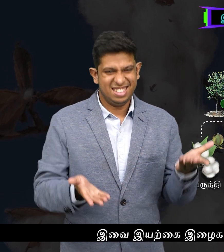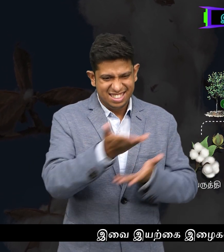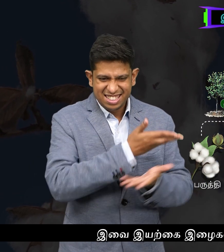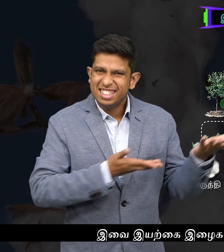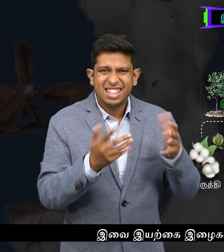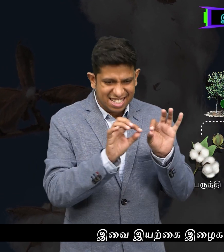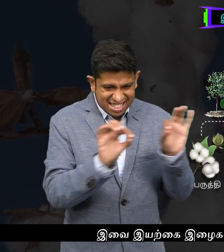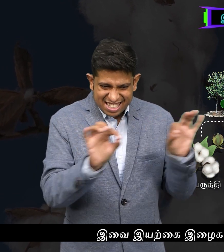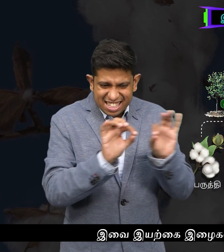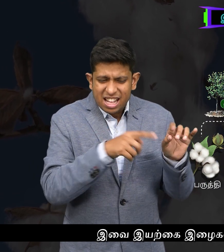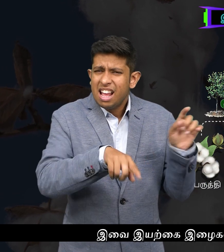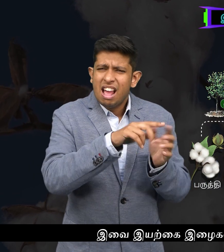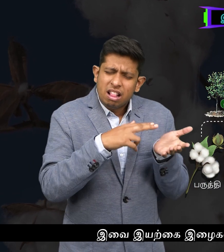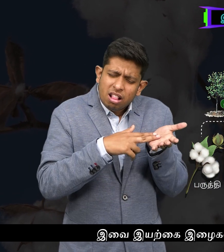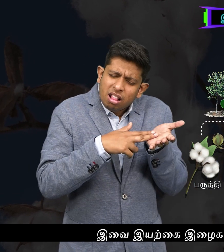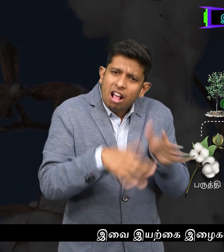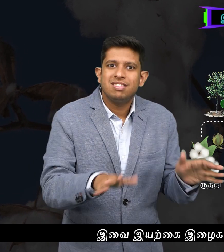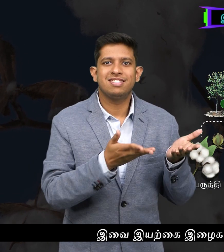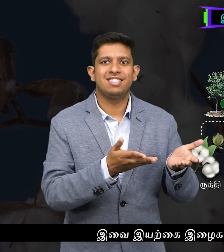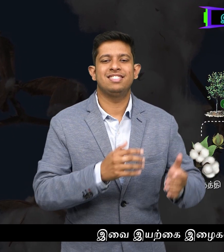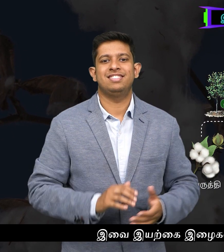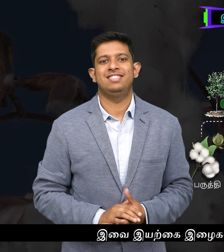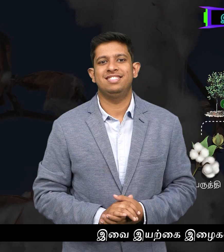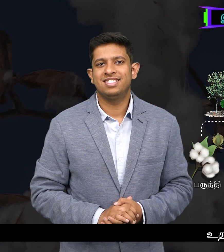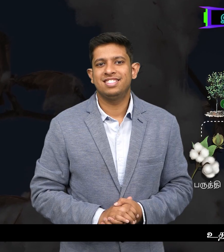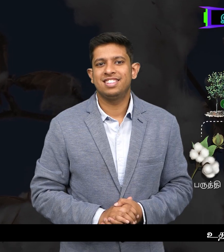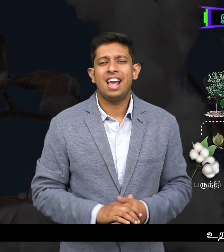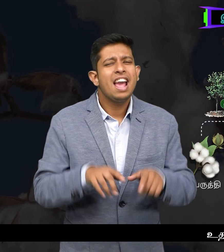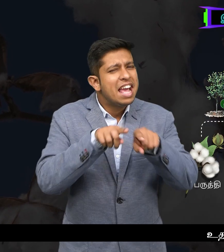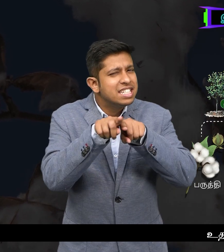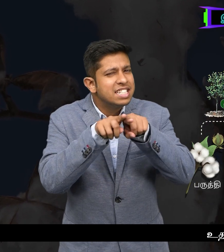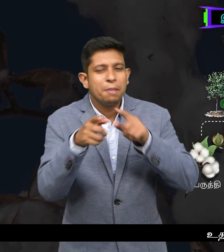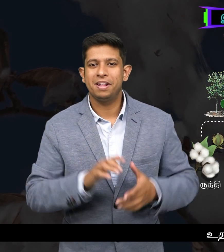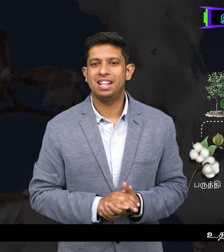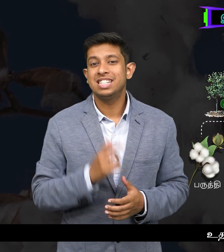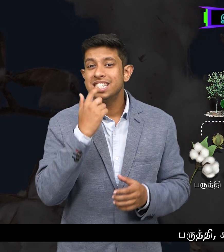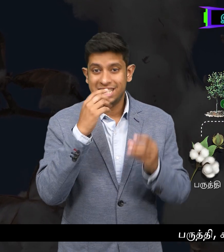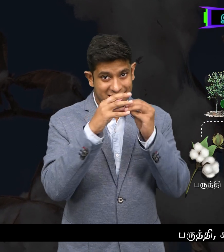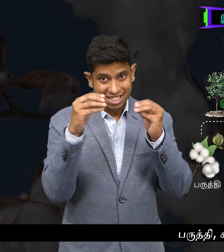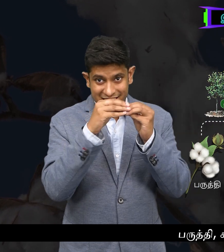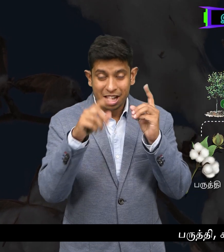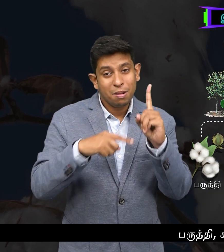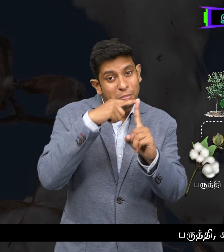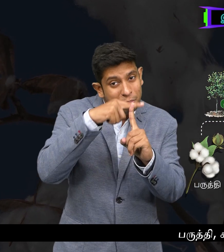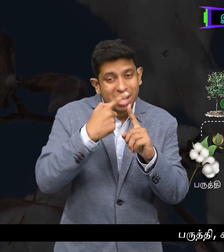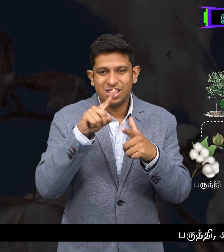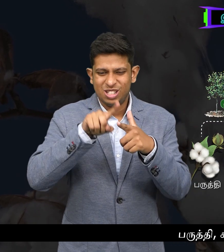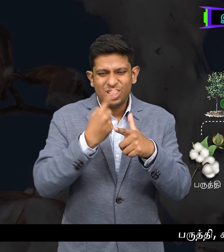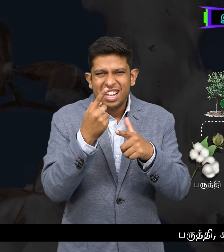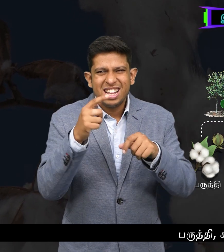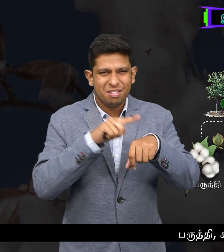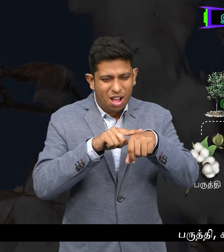இவை இயற்கை இழைகள் என்று அழைக்கப்படுகின்றன. உதாரணமாக, பருத்தி,